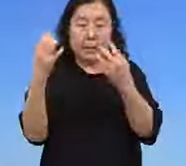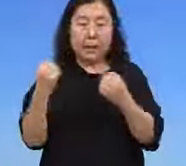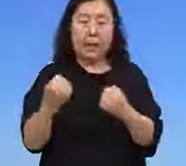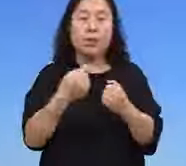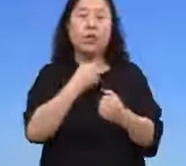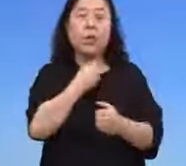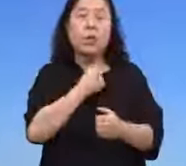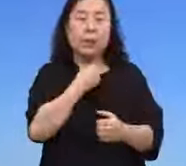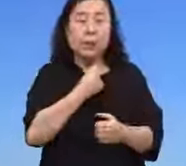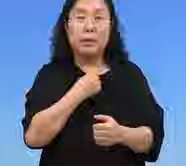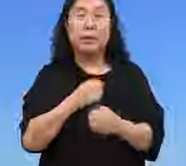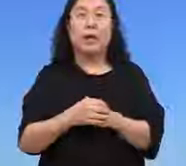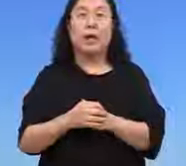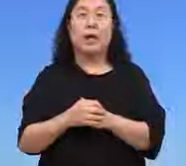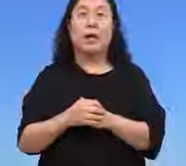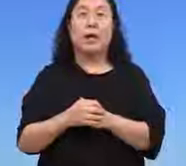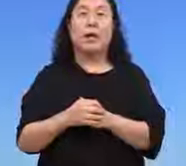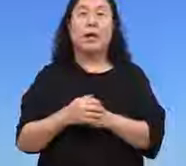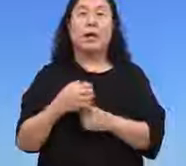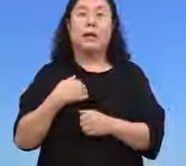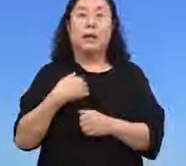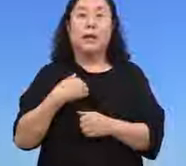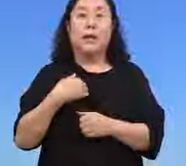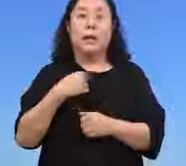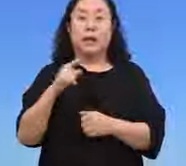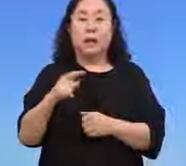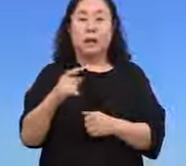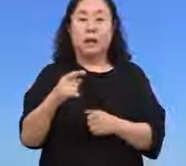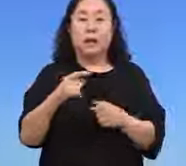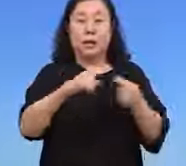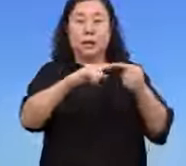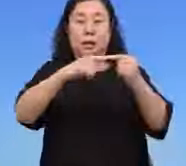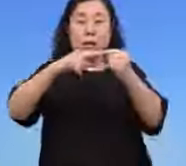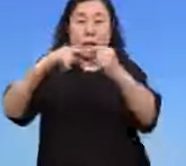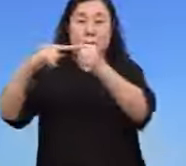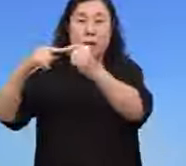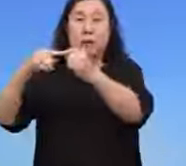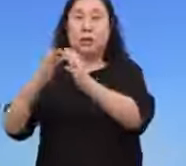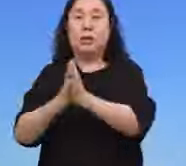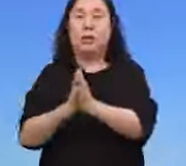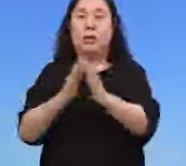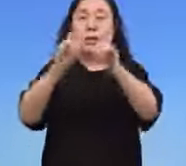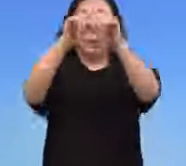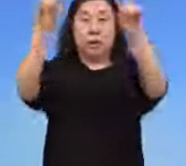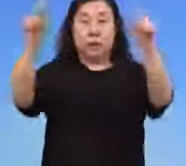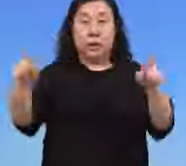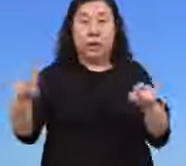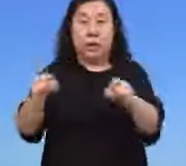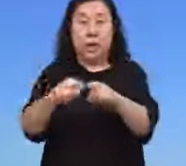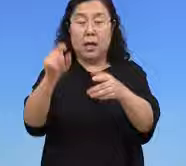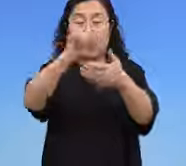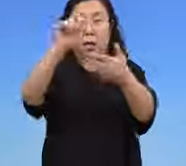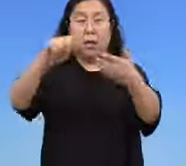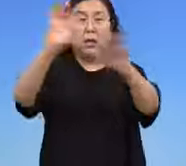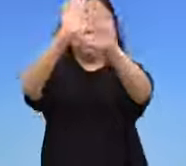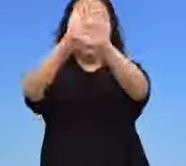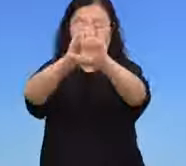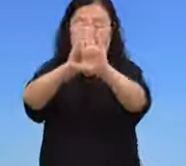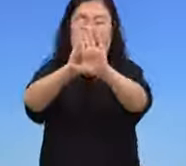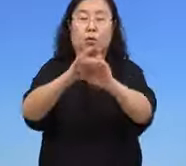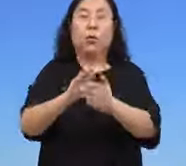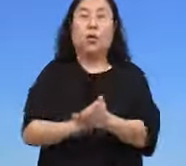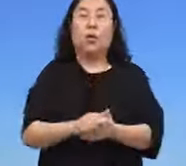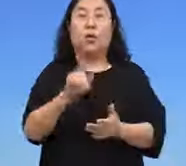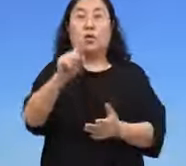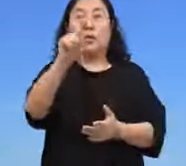할 것이라. 한때는 이 글씨를요, 큰 글씨로 프린트해가지고 액자에 넣어놓고 제 사무실에서 들어가면서 보고 나가면서 보고 그랬습니다.